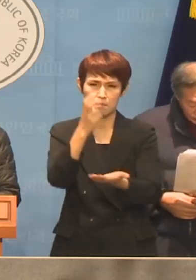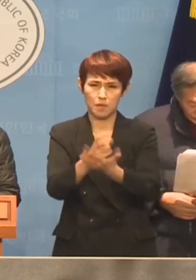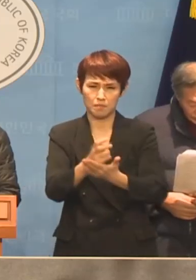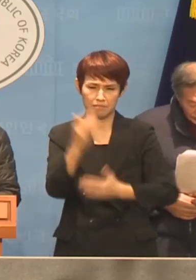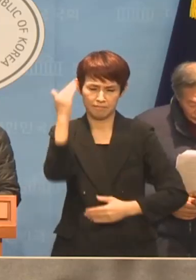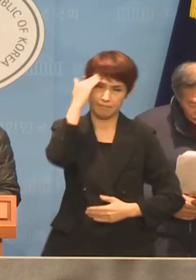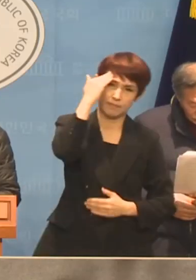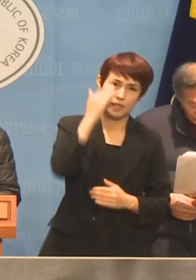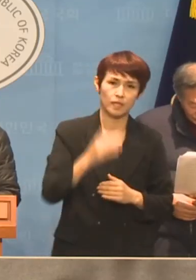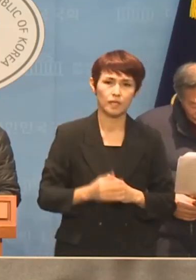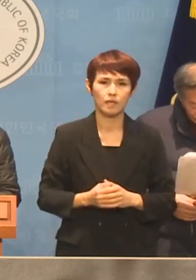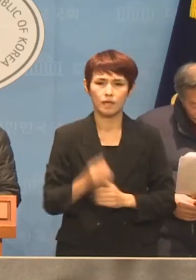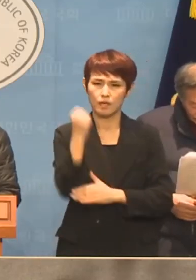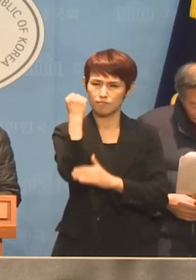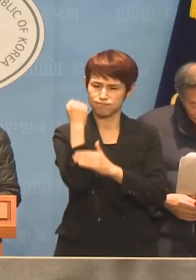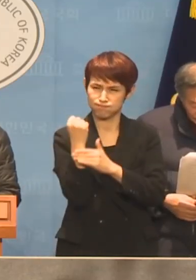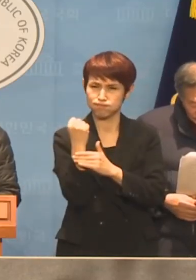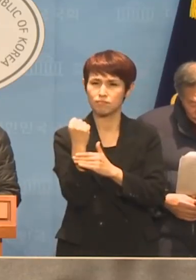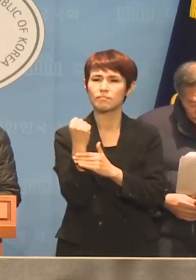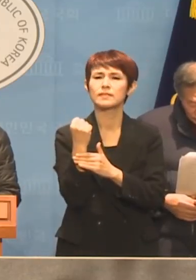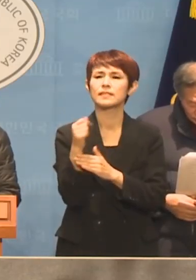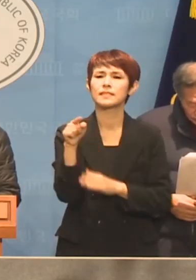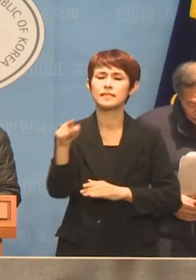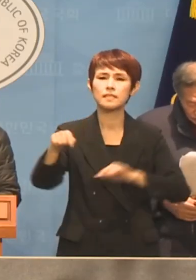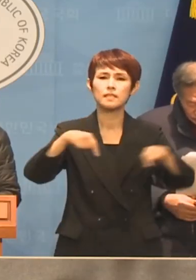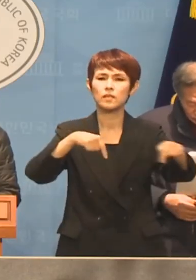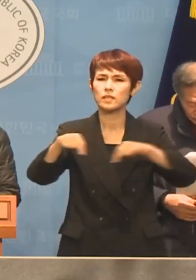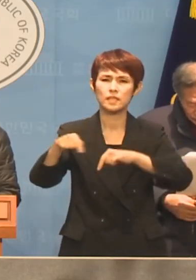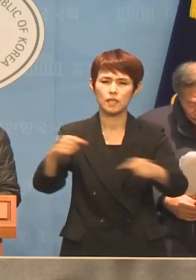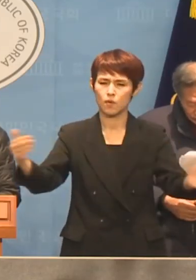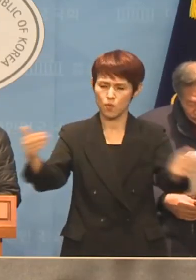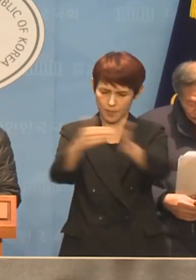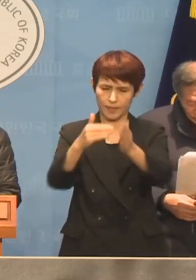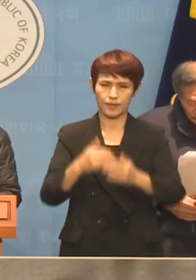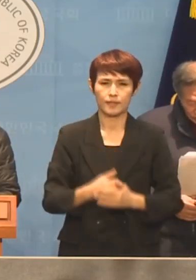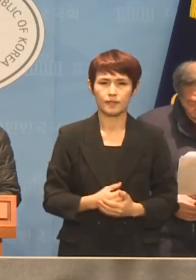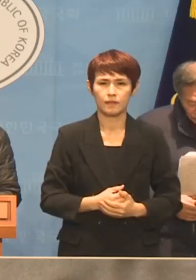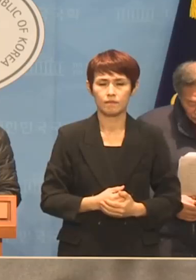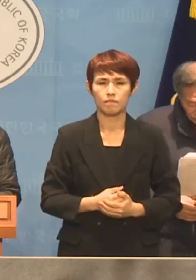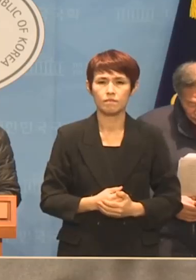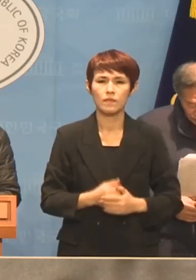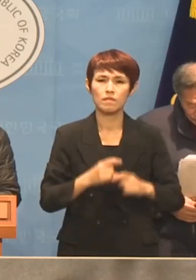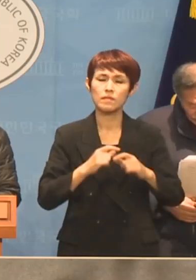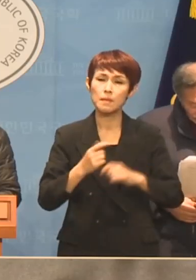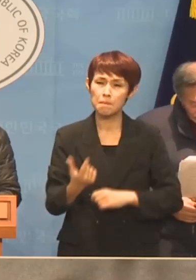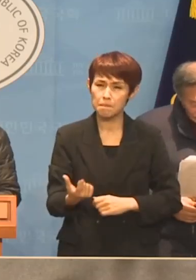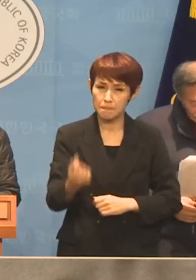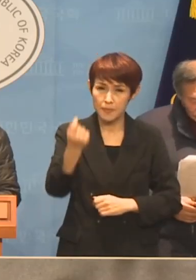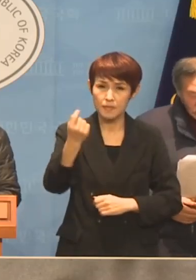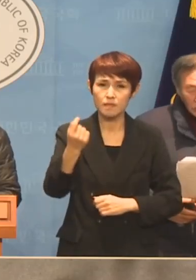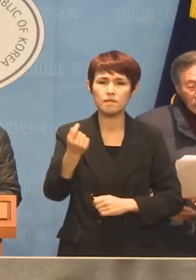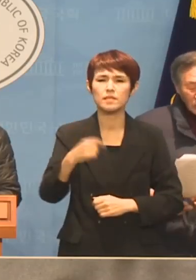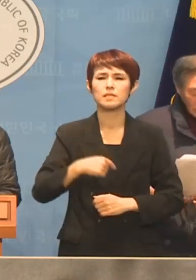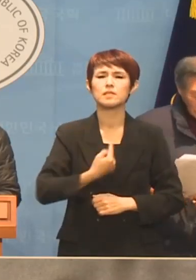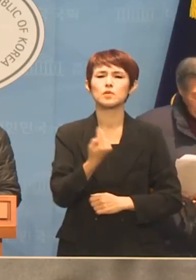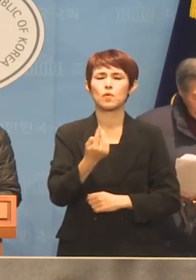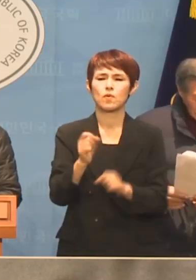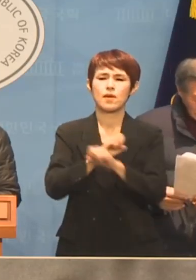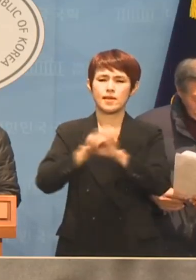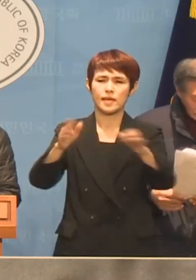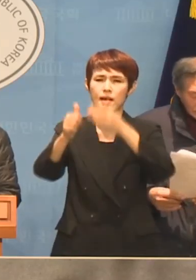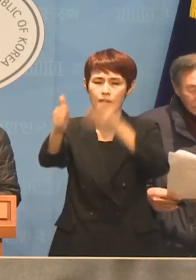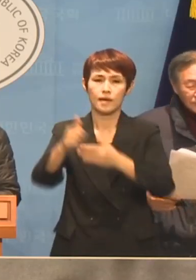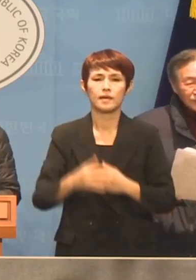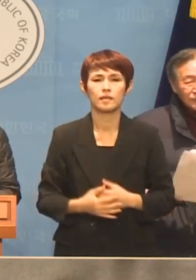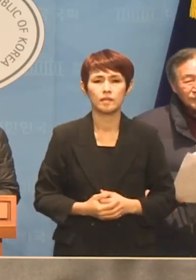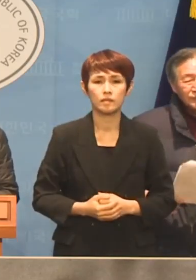유린, 부패와 퇴행의 낡은 정치를 중단하고 더 늦기 전에 스스로